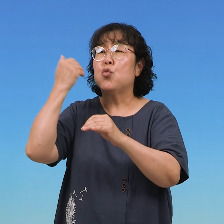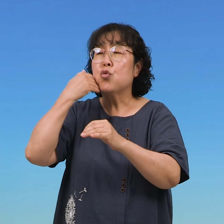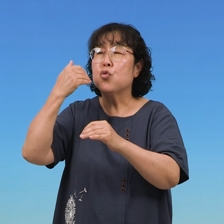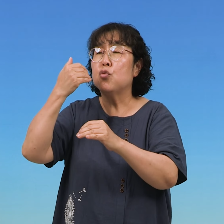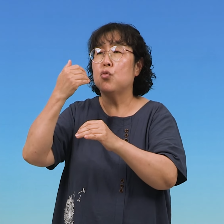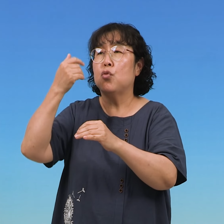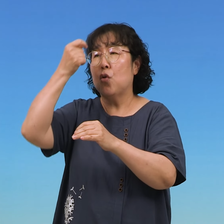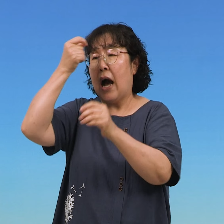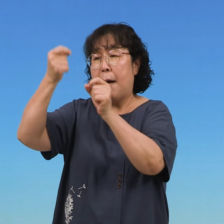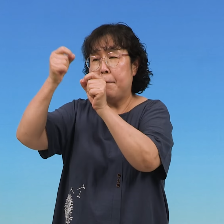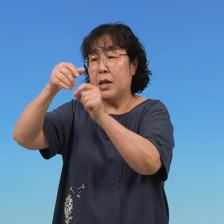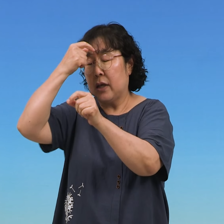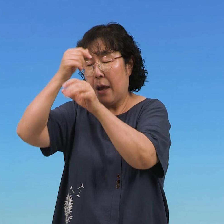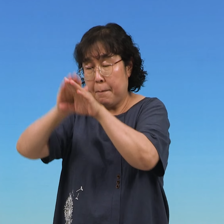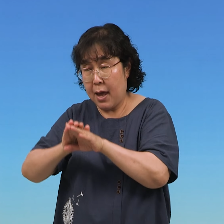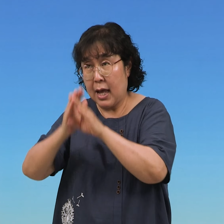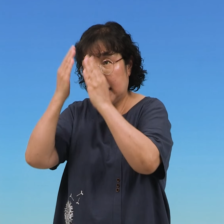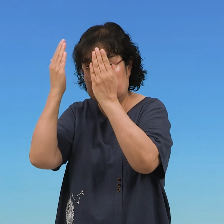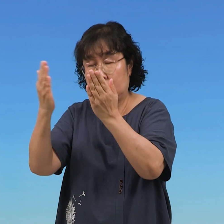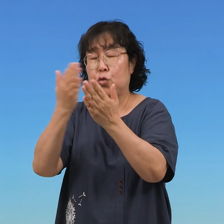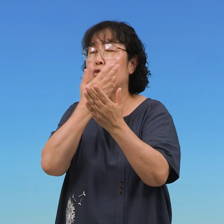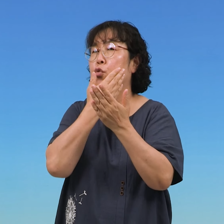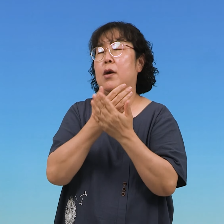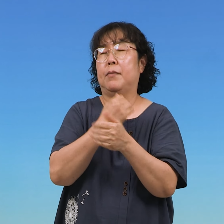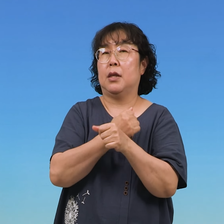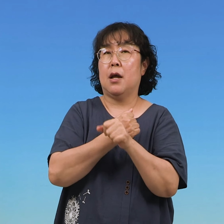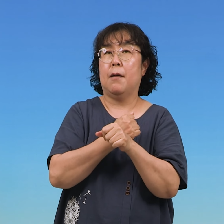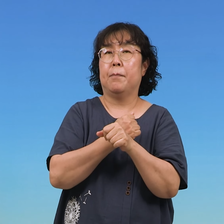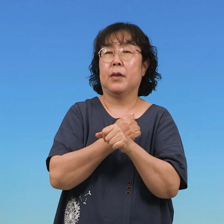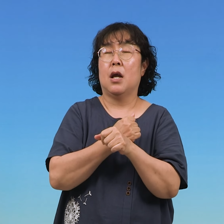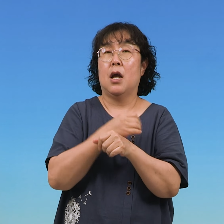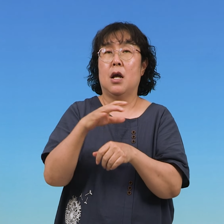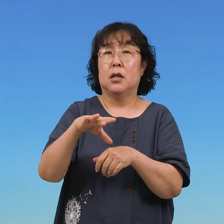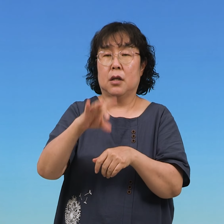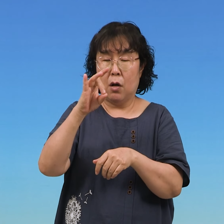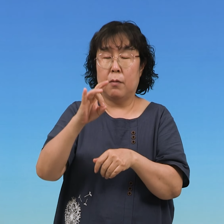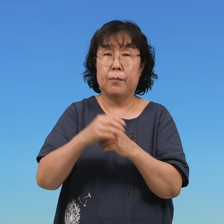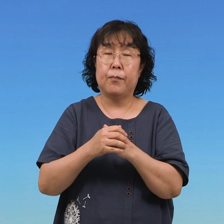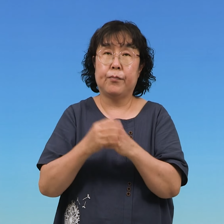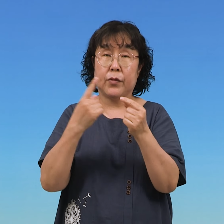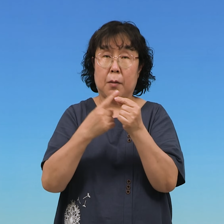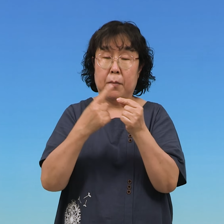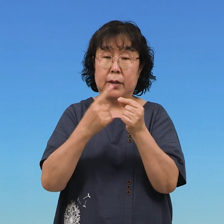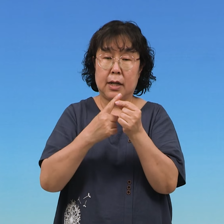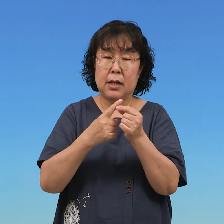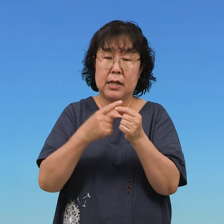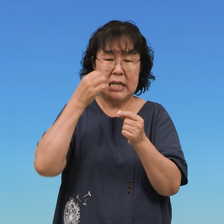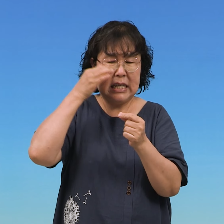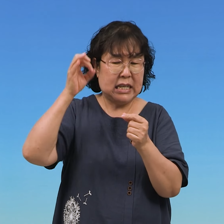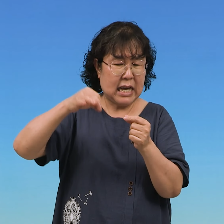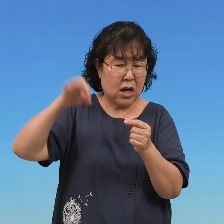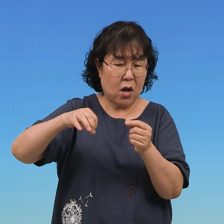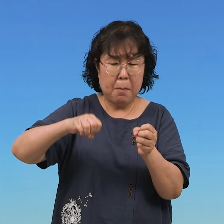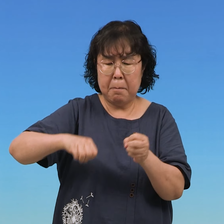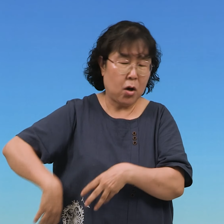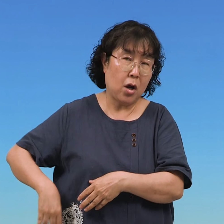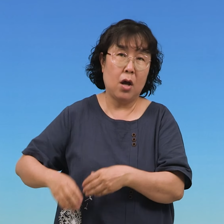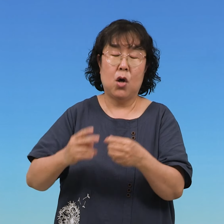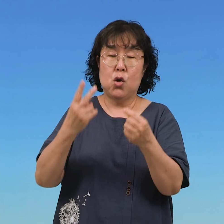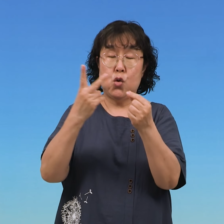면 그거예요. 첫 번째, 우리가 예배 회복을 위해서 비본질적인 요소를 제거해 가야 된다면,